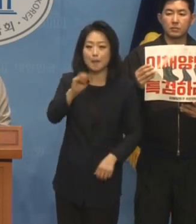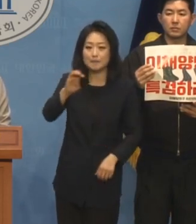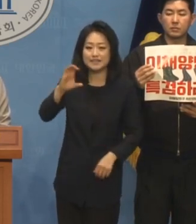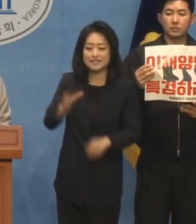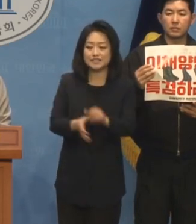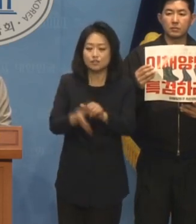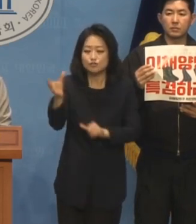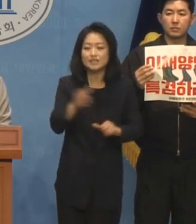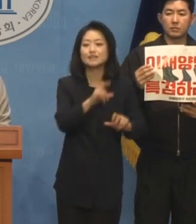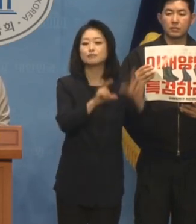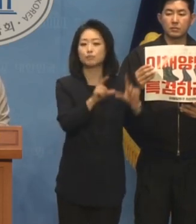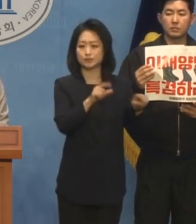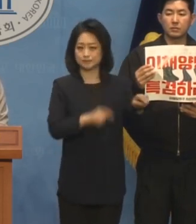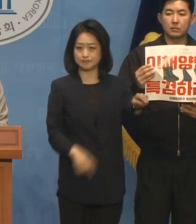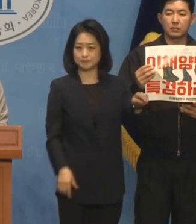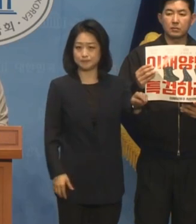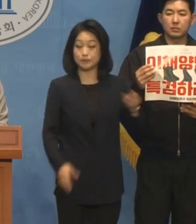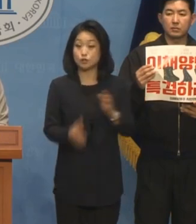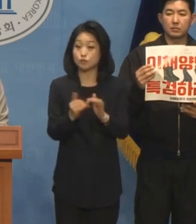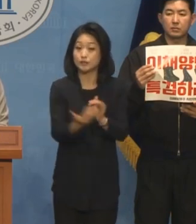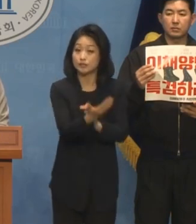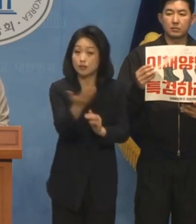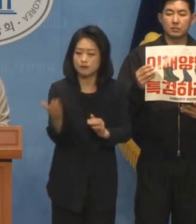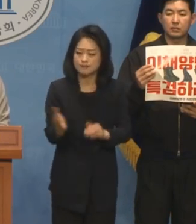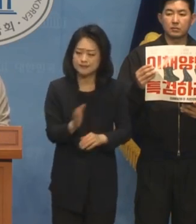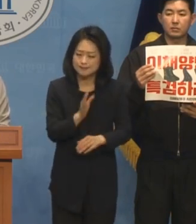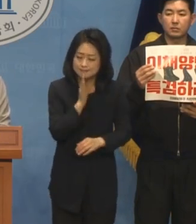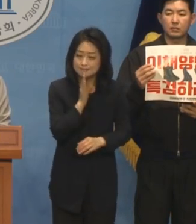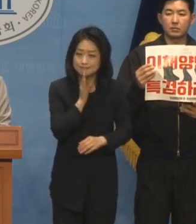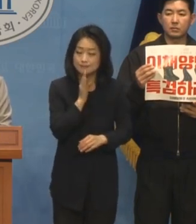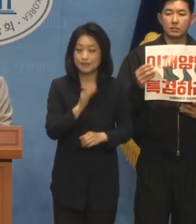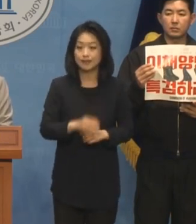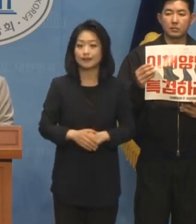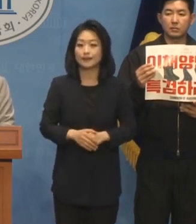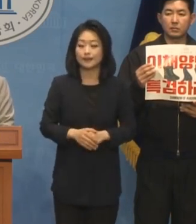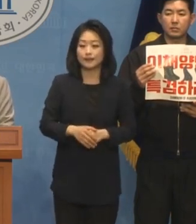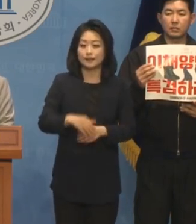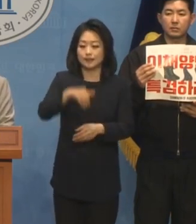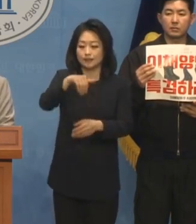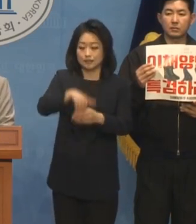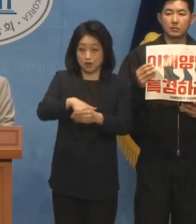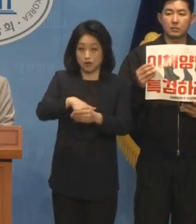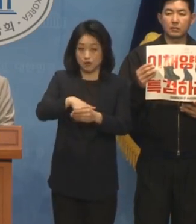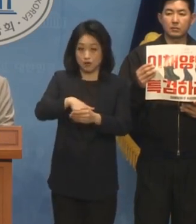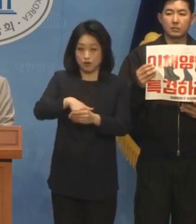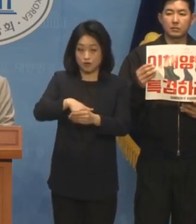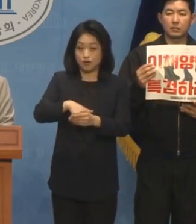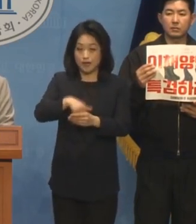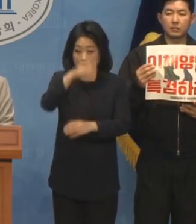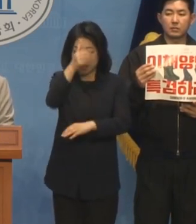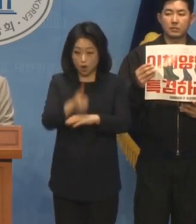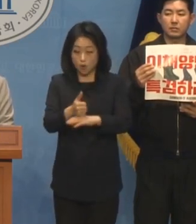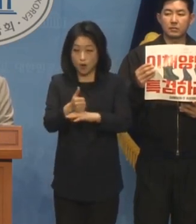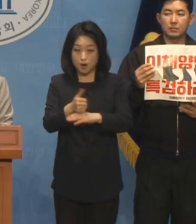없습니다 우리 국민들이 사안 반드시 이후록 총선 심판의 결과이어서